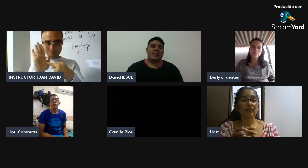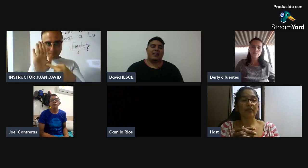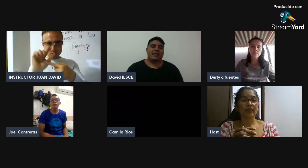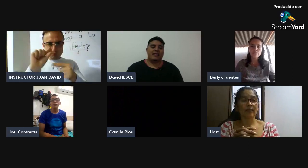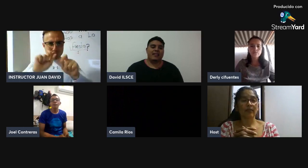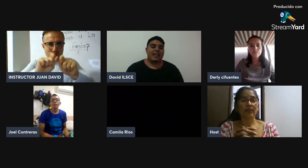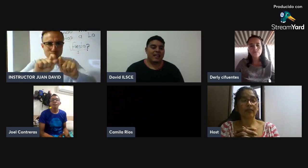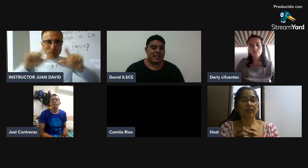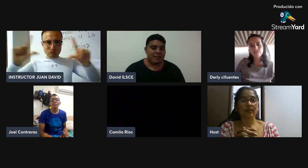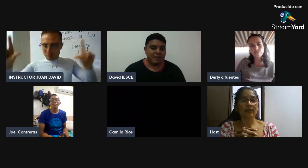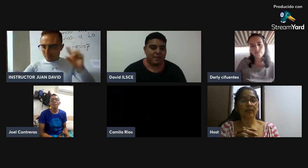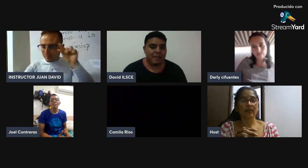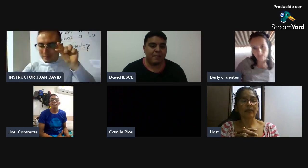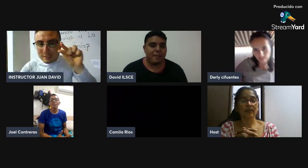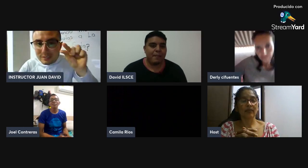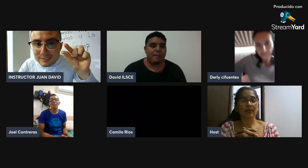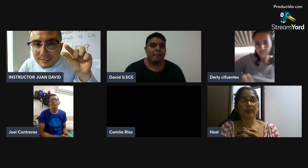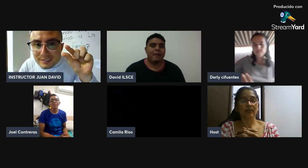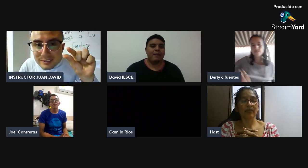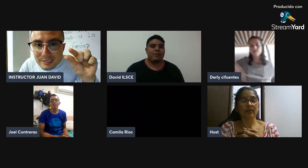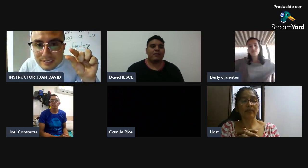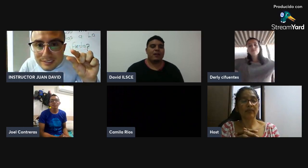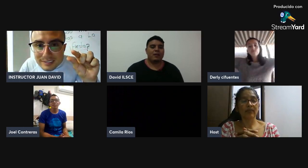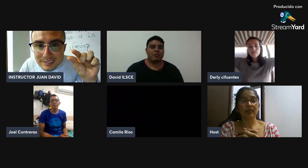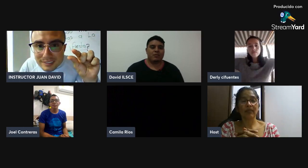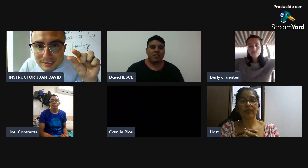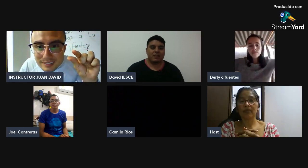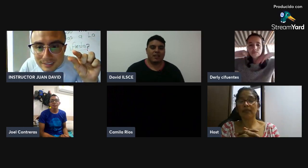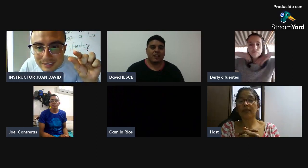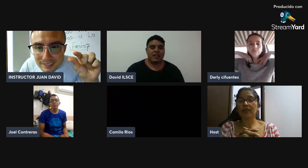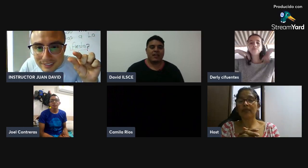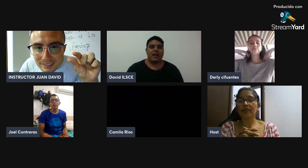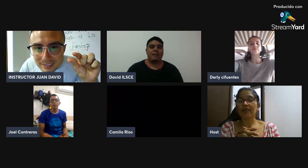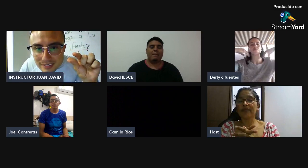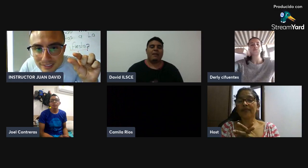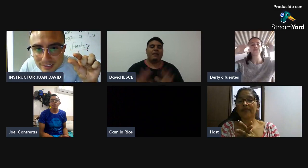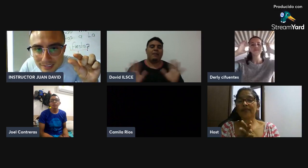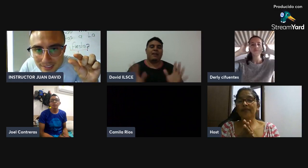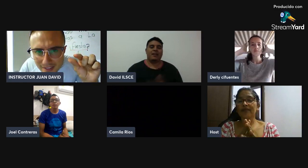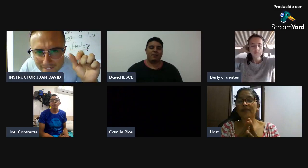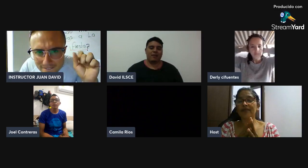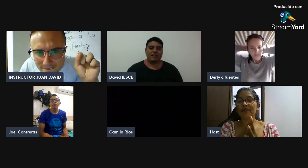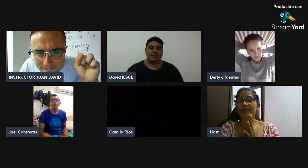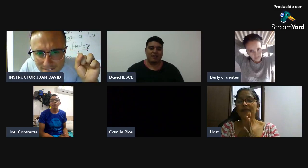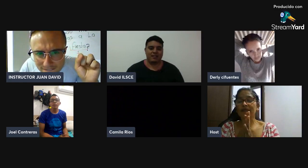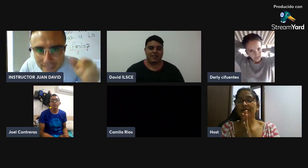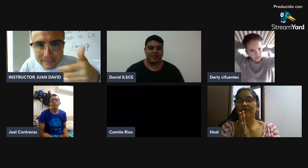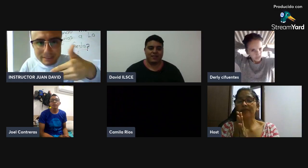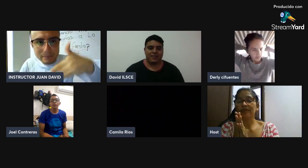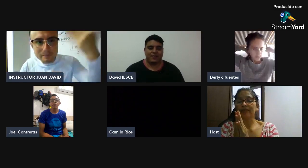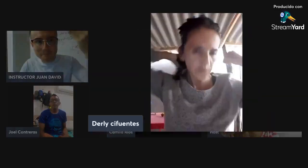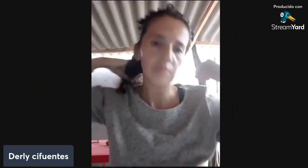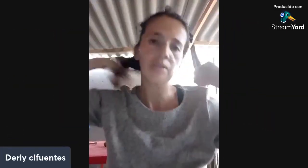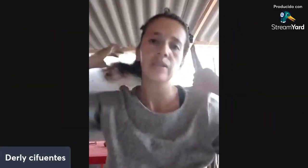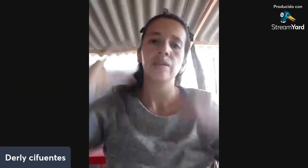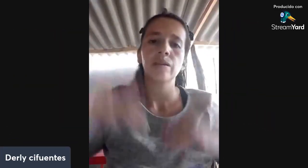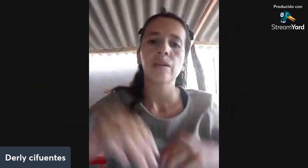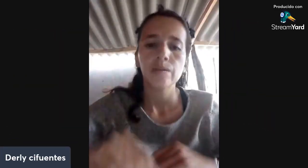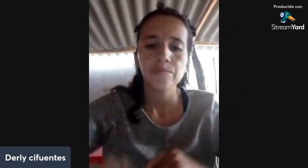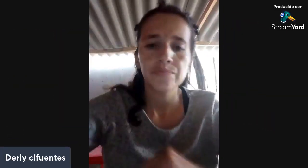berlín vamos a mostrarte ampliar para que lo puedas hacer listo